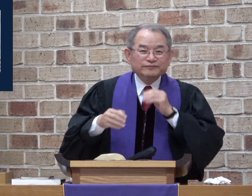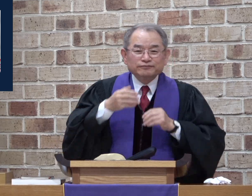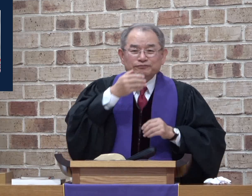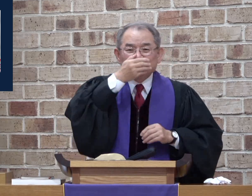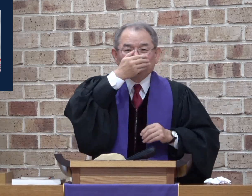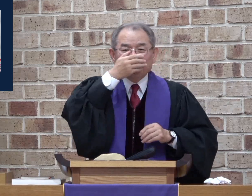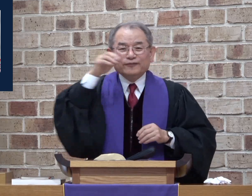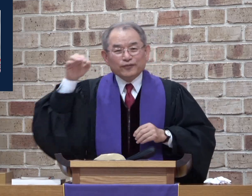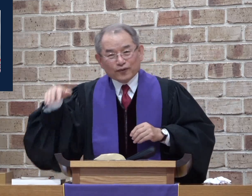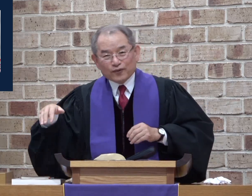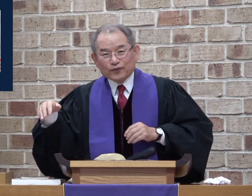있습니다.